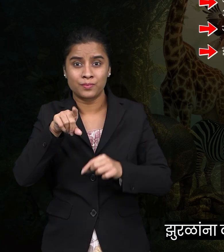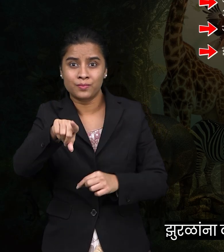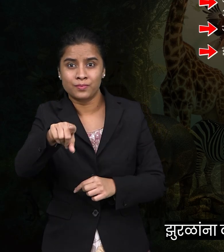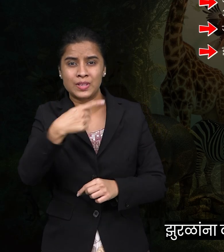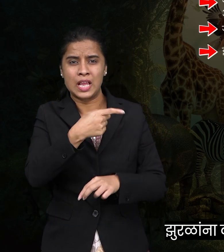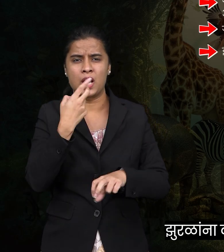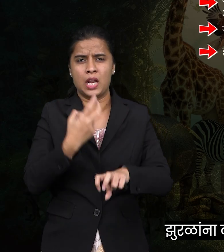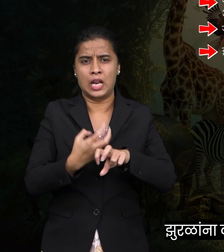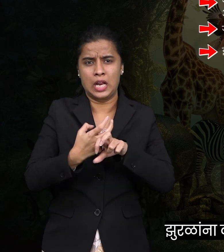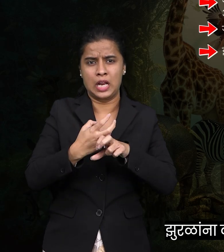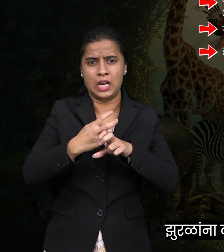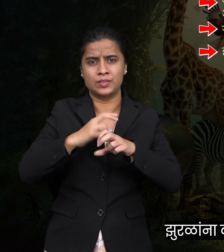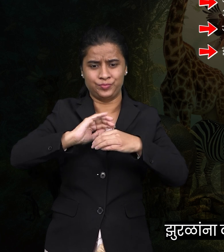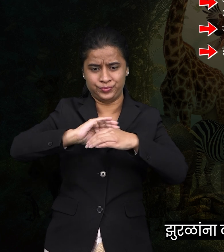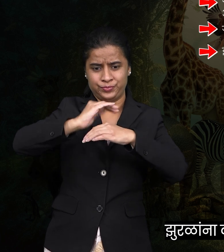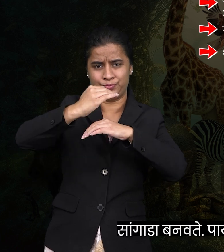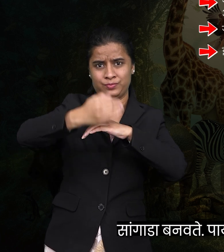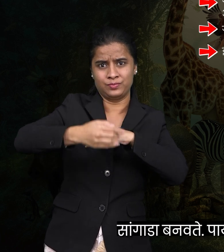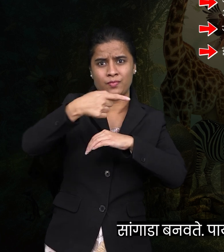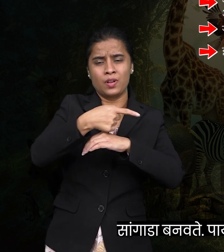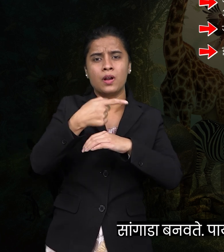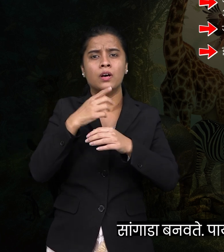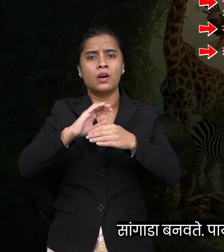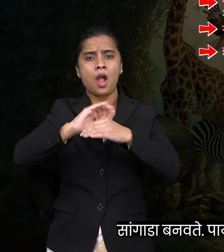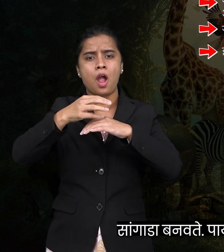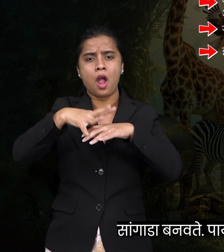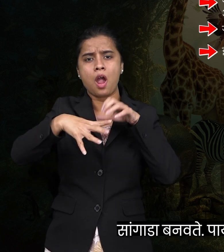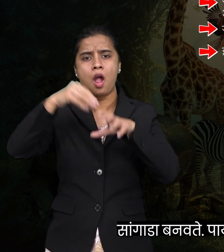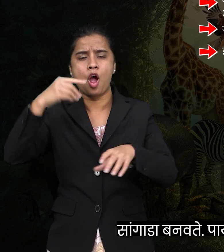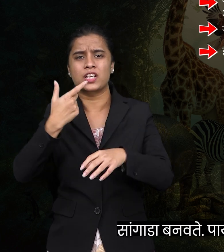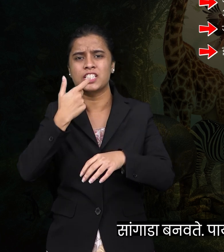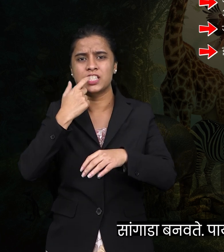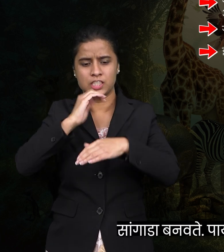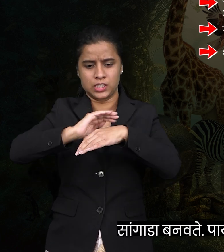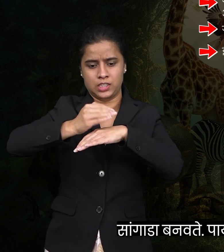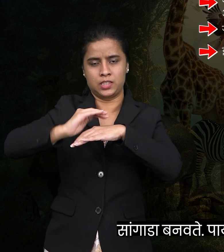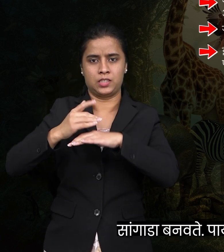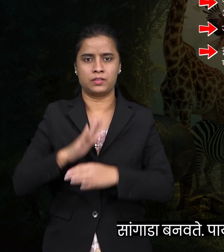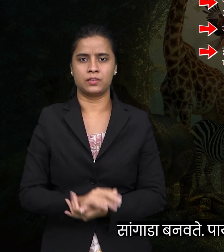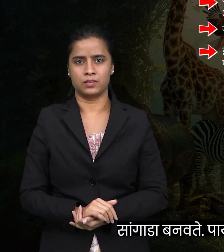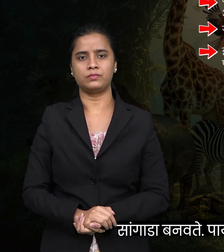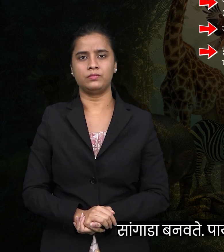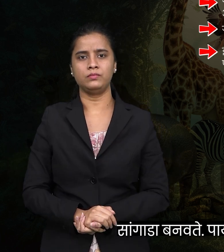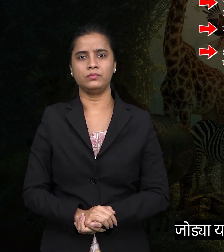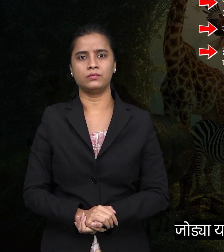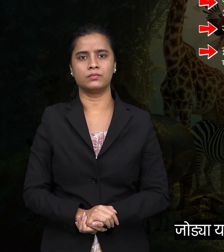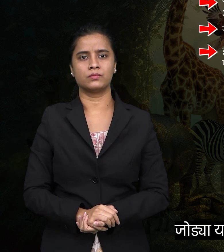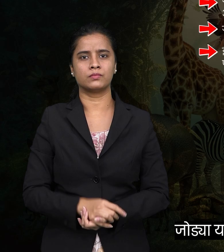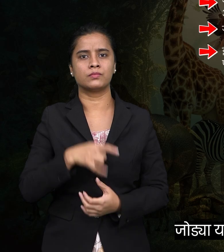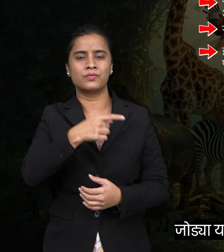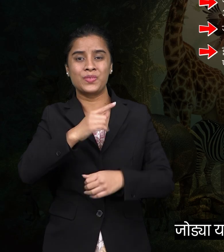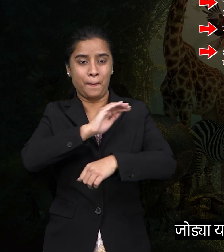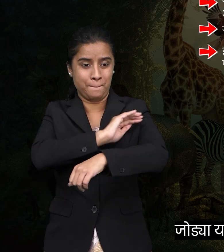झुरळांना कठीण आवरण असते जे बाह्य सांगाडा बनवते. पायाच्या 3 जोड्या आणि पंखांच्या 2 जोड्या यांना